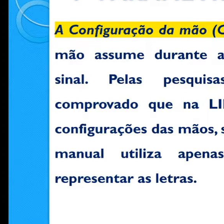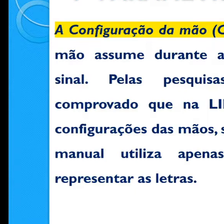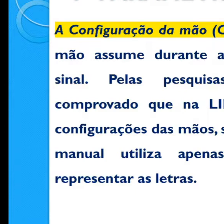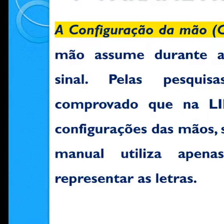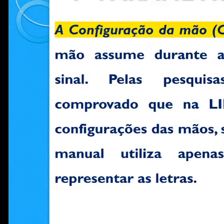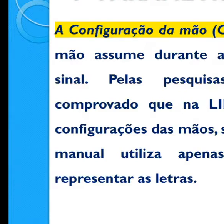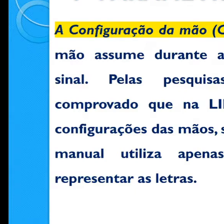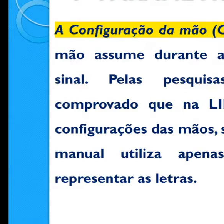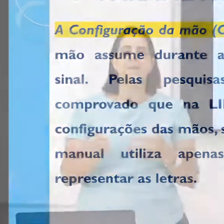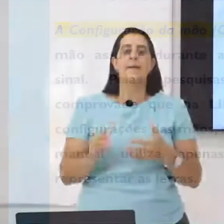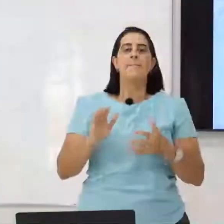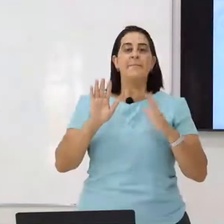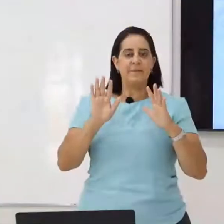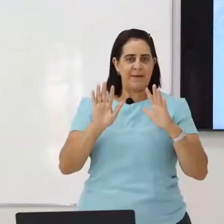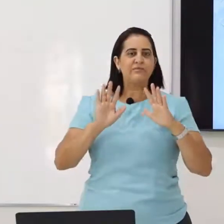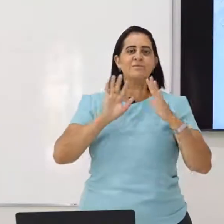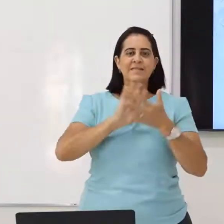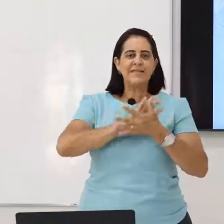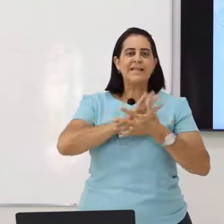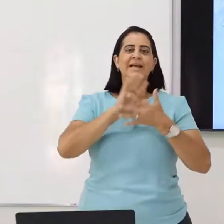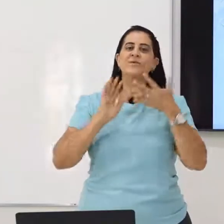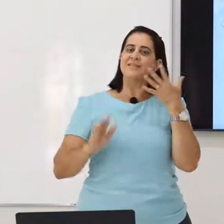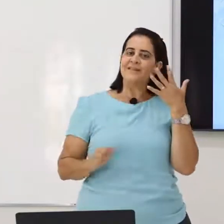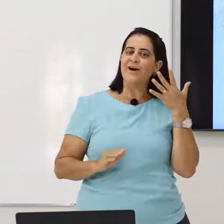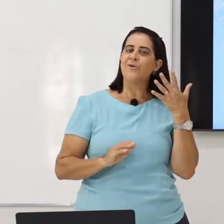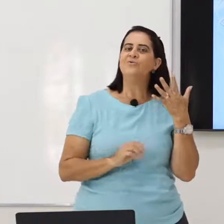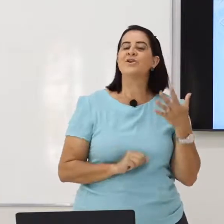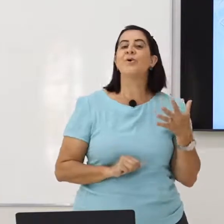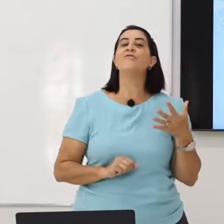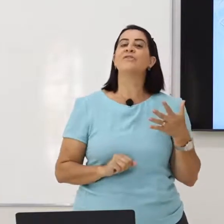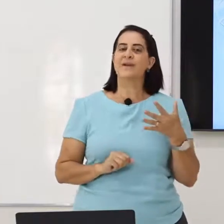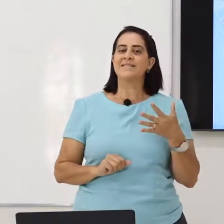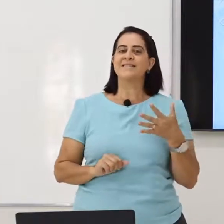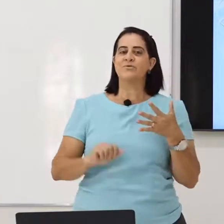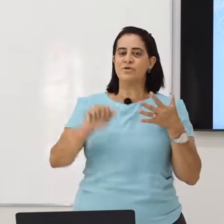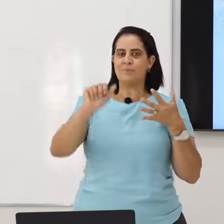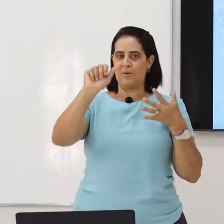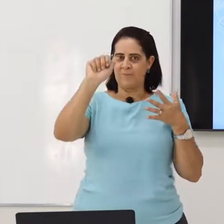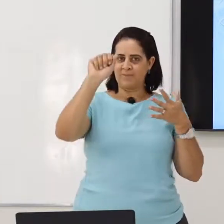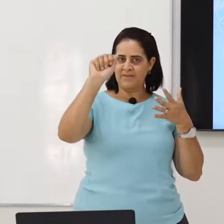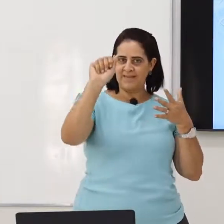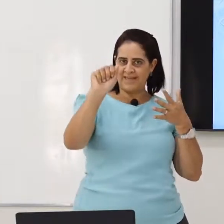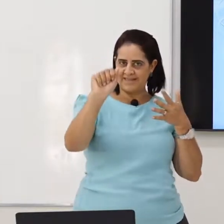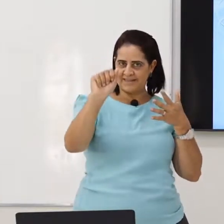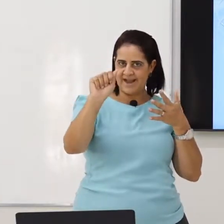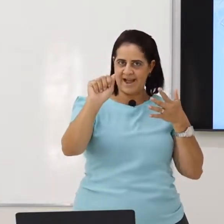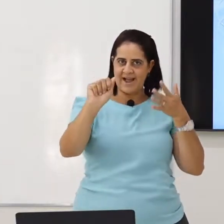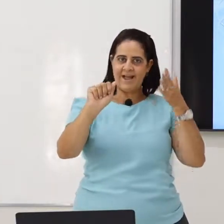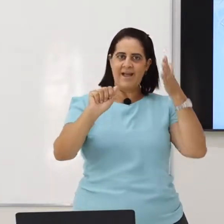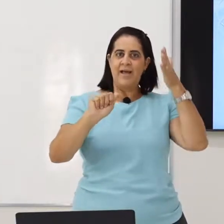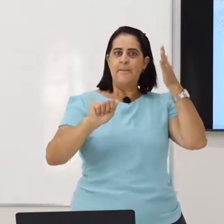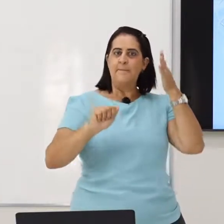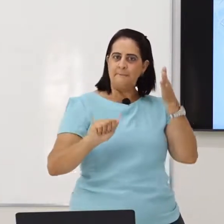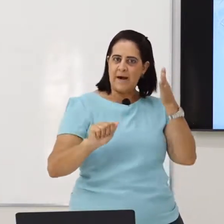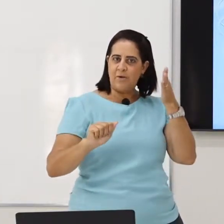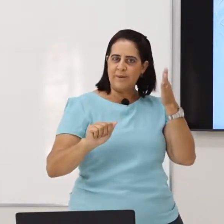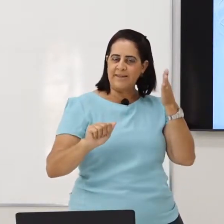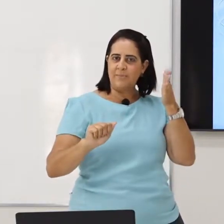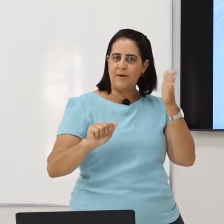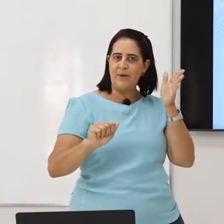o sinal. Primeiro vamos entender o sinal de configuração de mão. Letra A, palma da mão